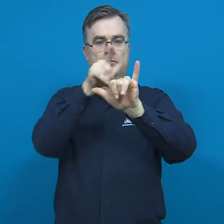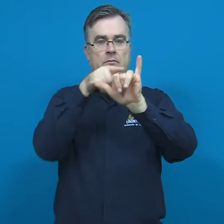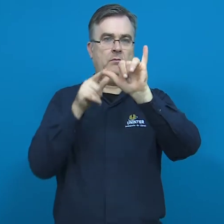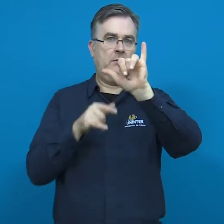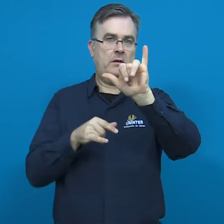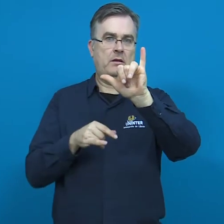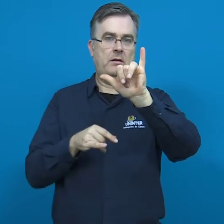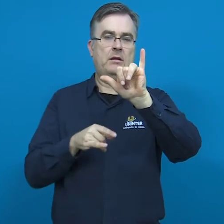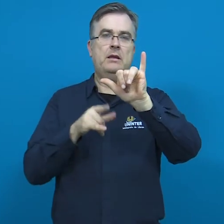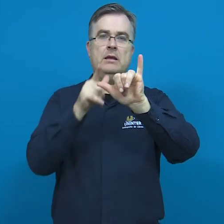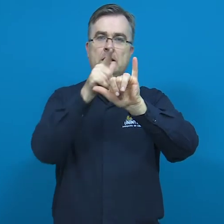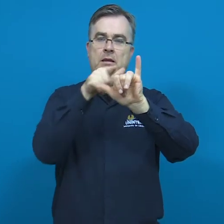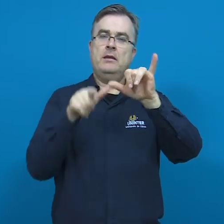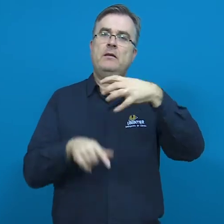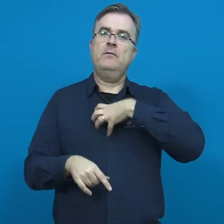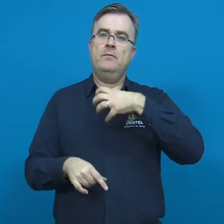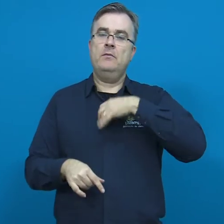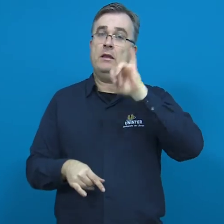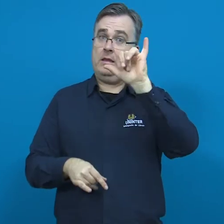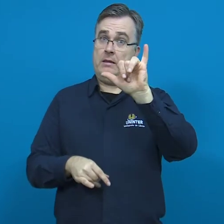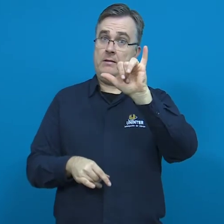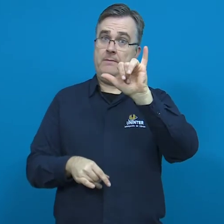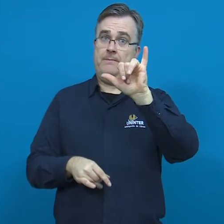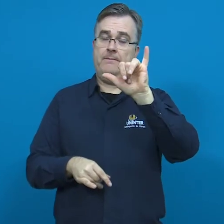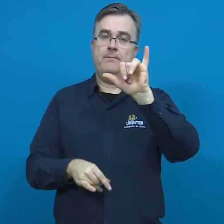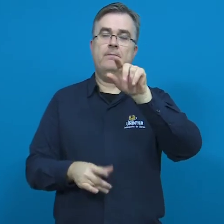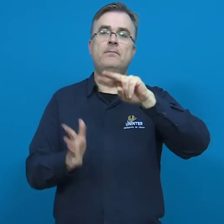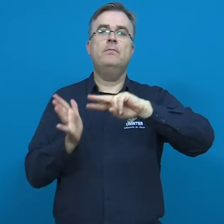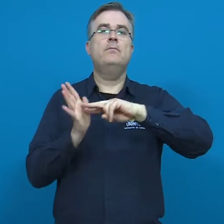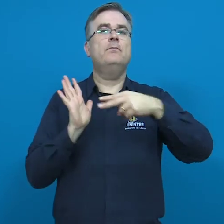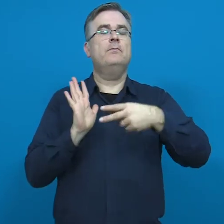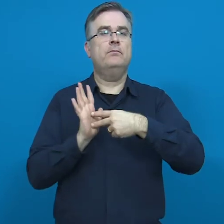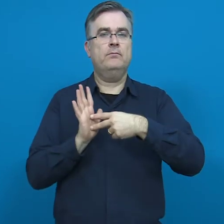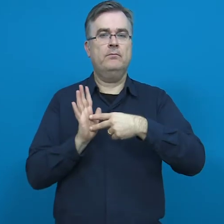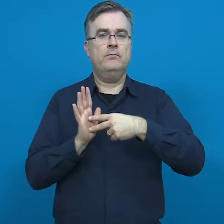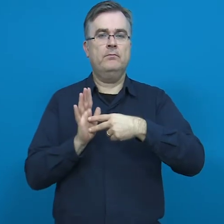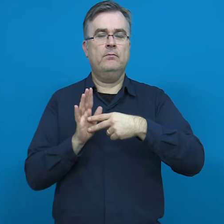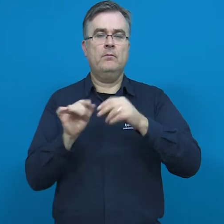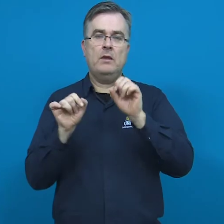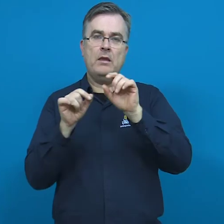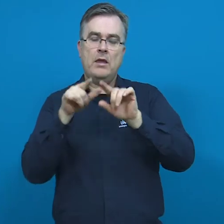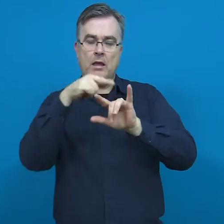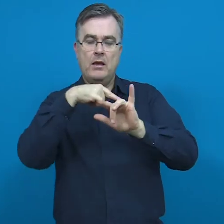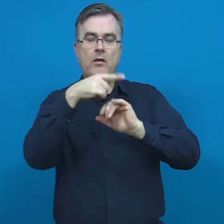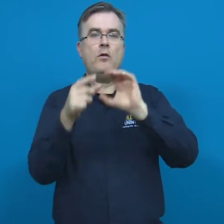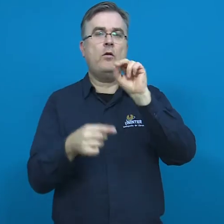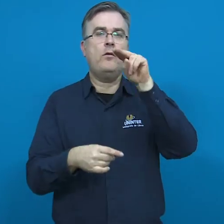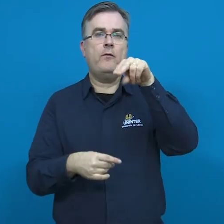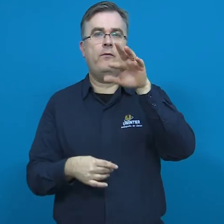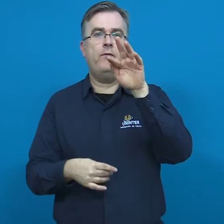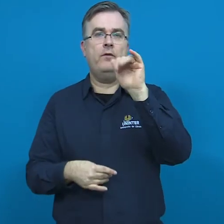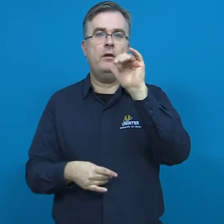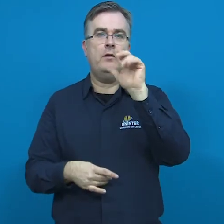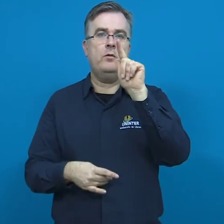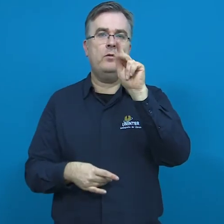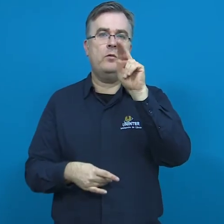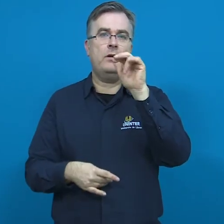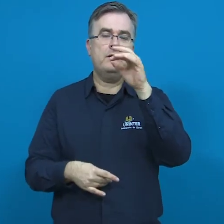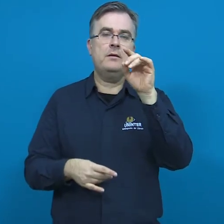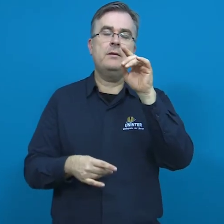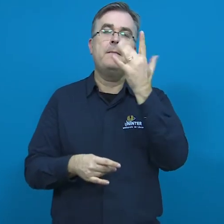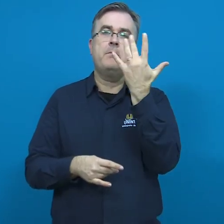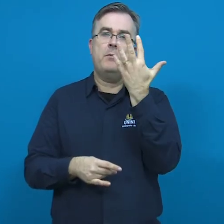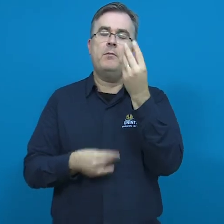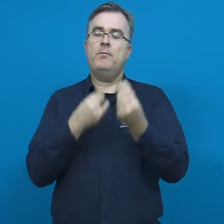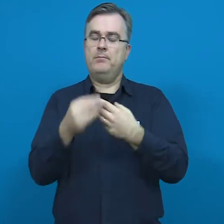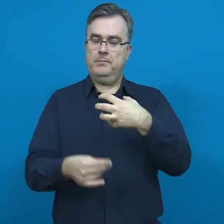loose. Tá? Então, essa forma da mão significa configuração de mãos. Então,